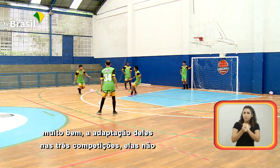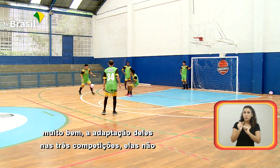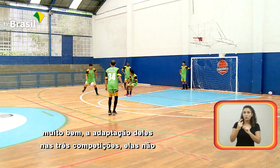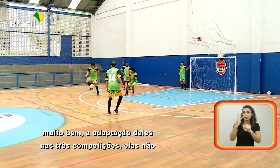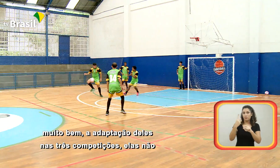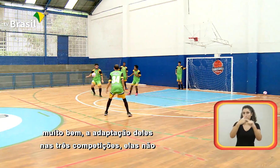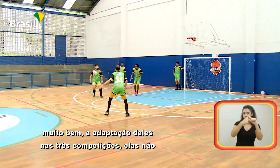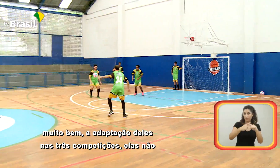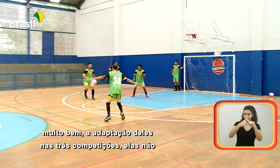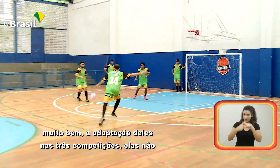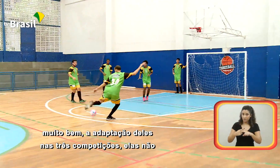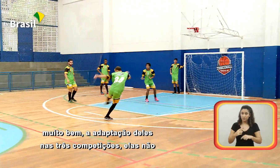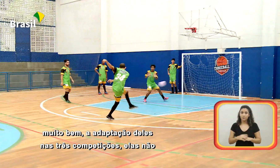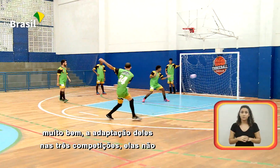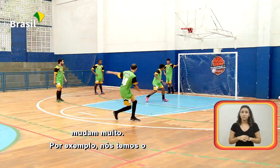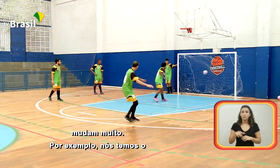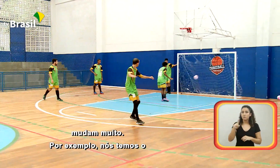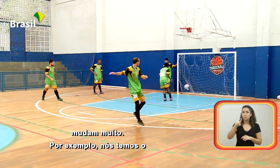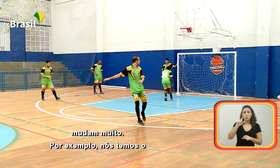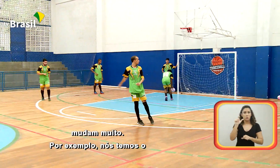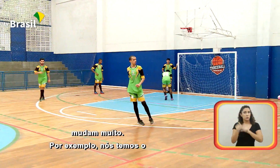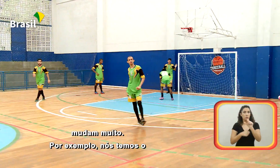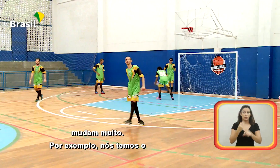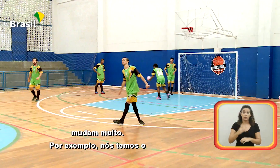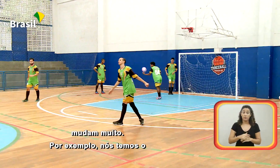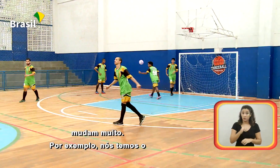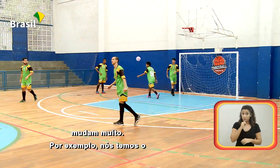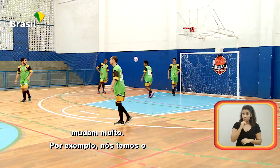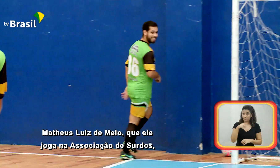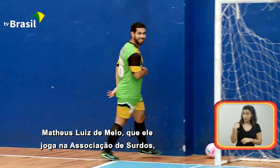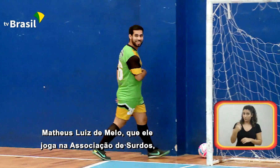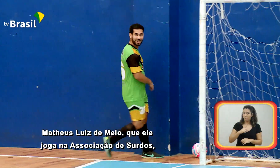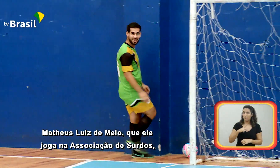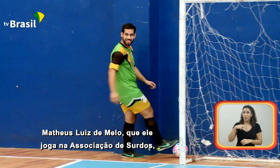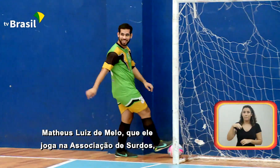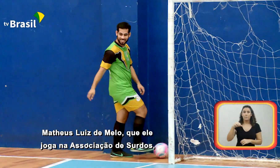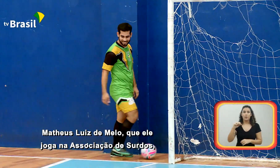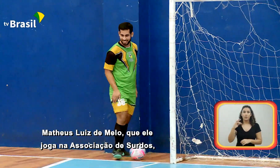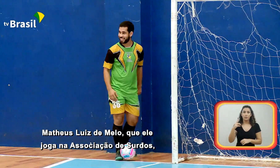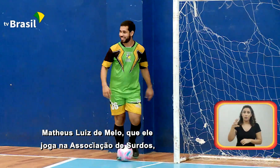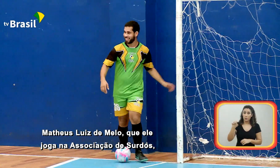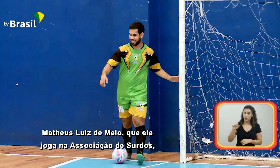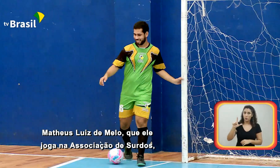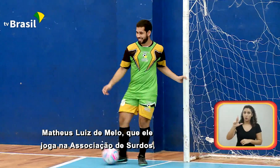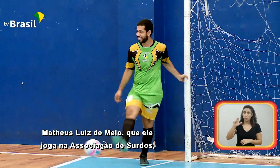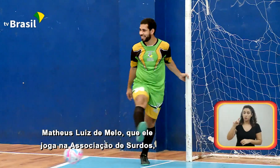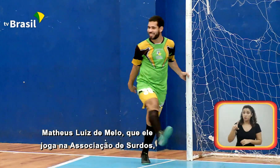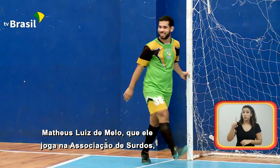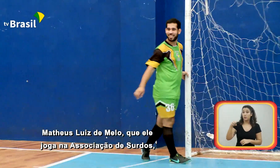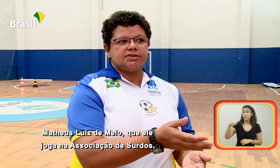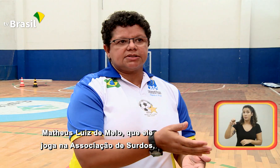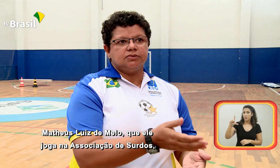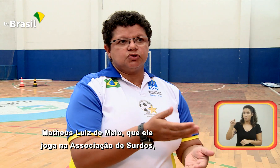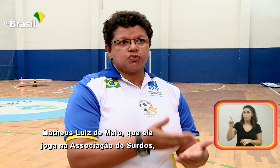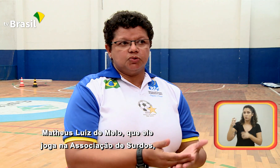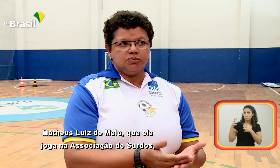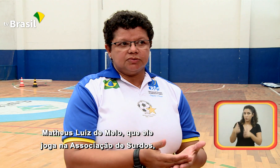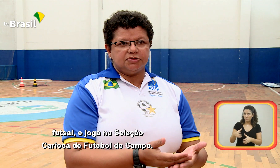nas 3 competições, elas não mudam muito. Por exemplo, nós temos o Matheus Luiz de Mello, que ele joga na Associação de Surdos,